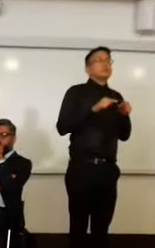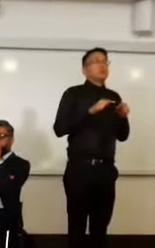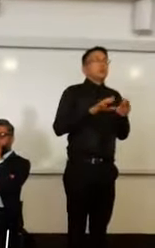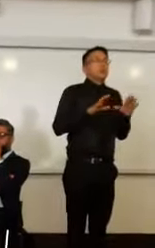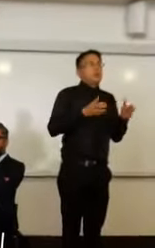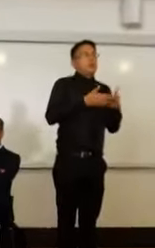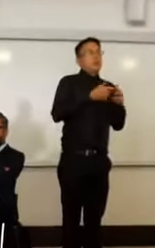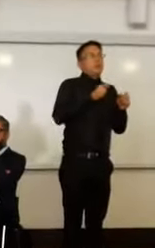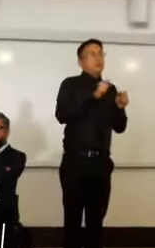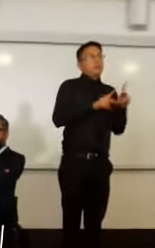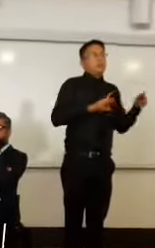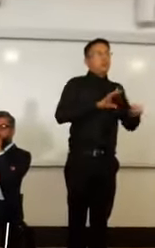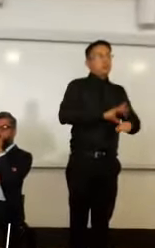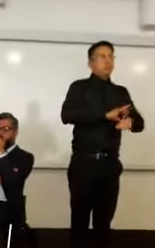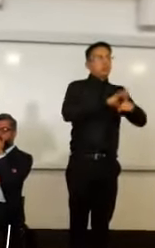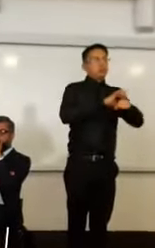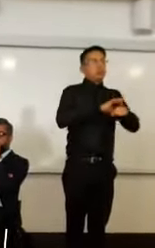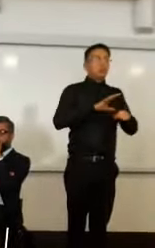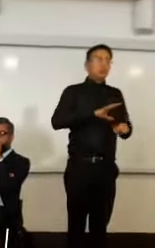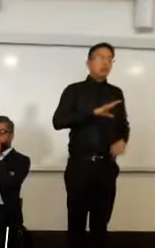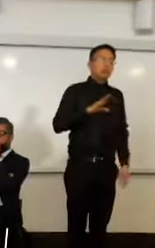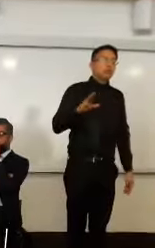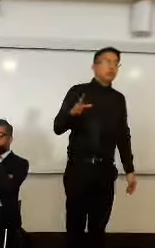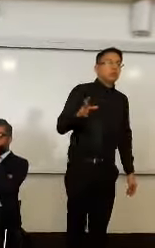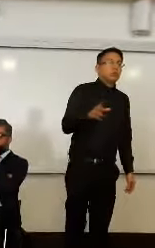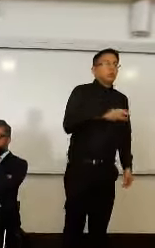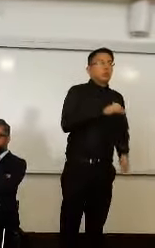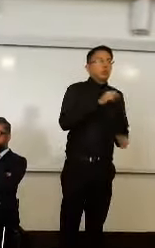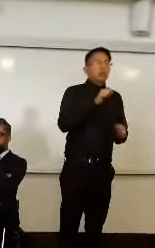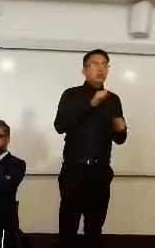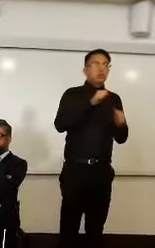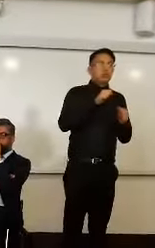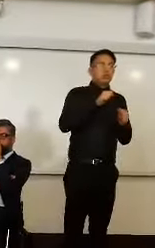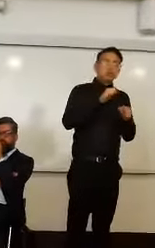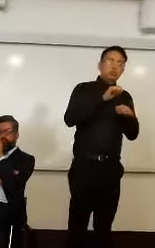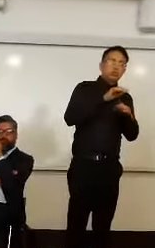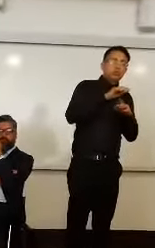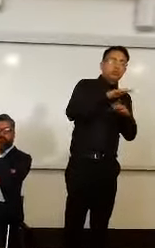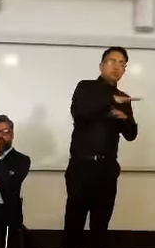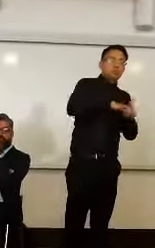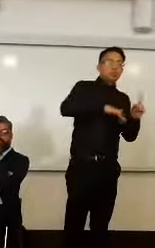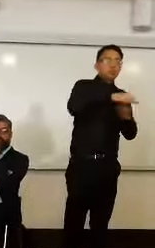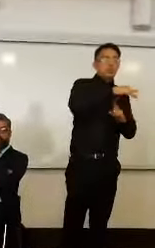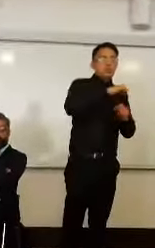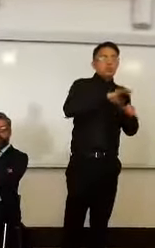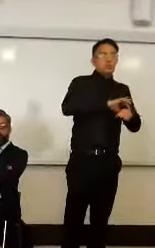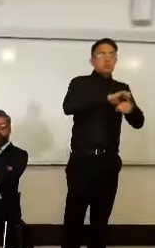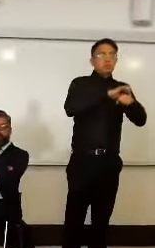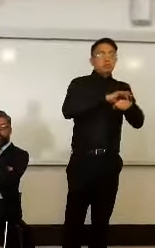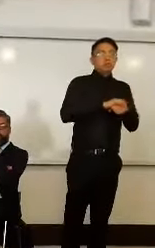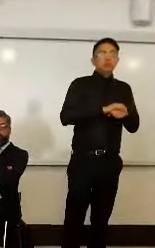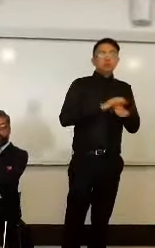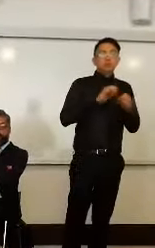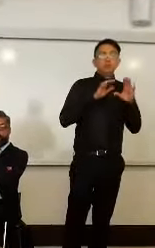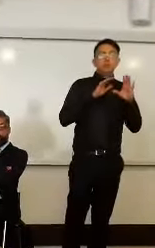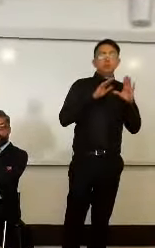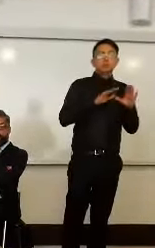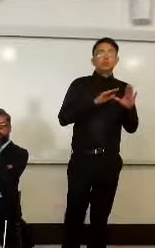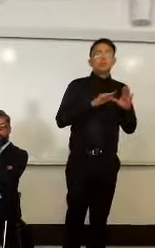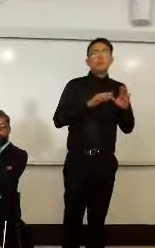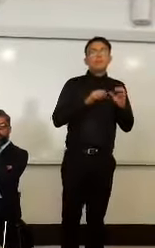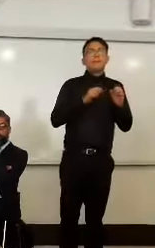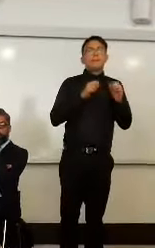sistema de salud, pero esto debe ser para todos los sectores, toda la institucionalidad, y no solamente del sector público, sino también del